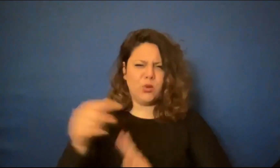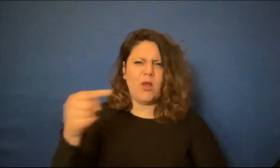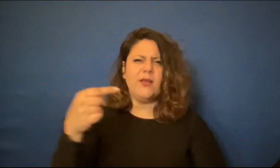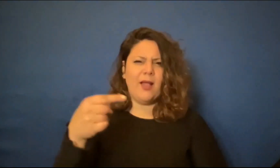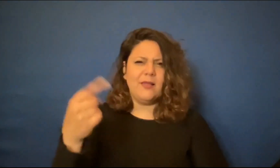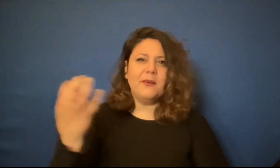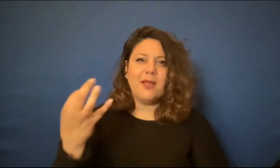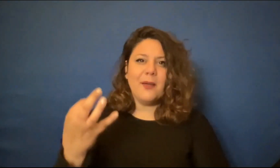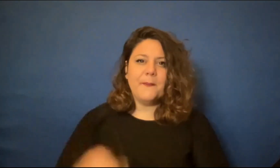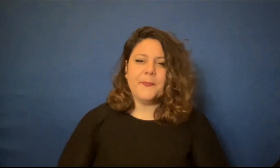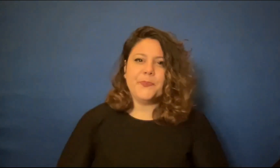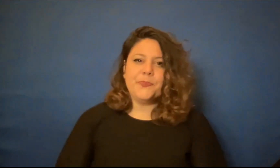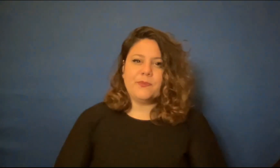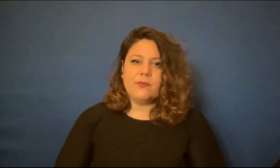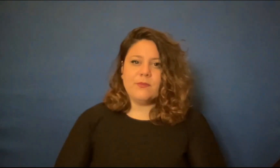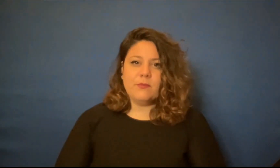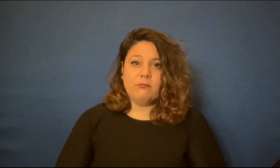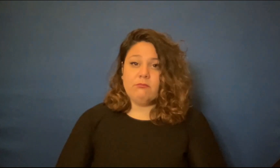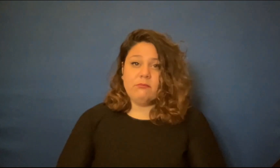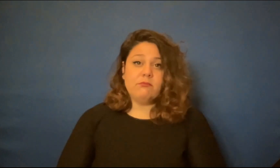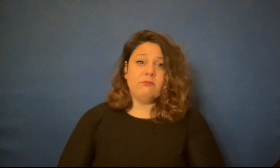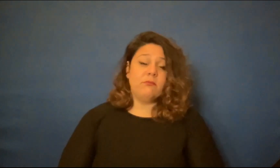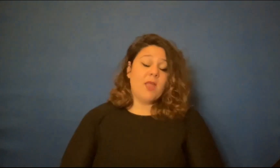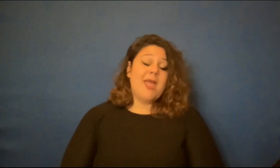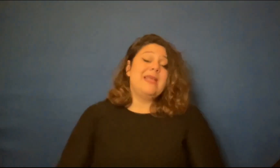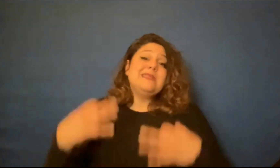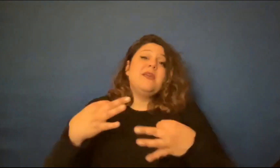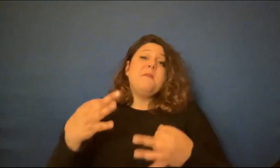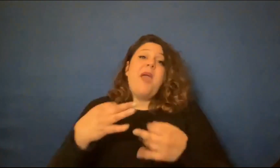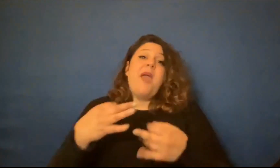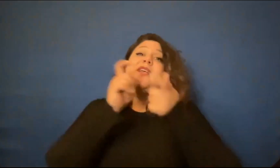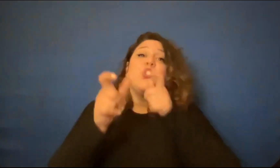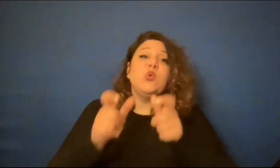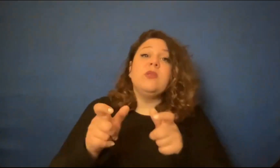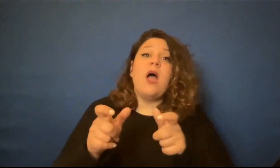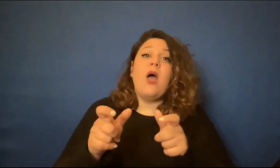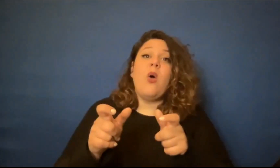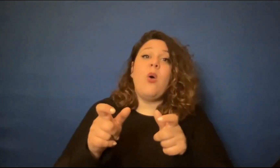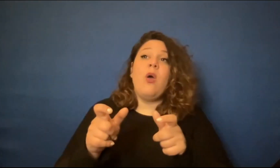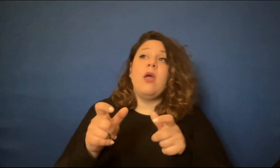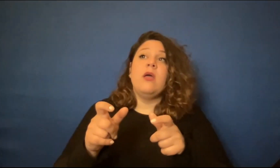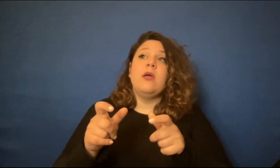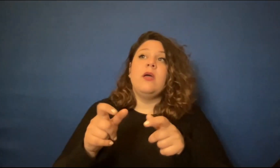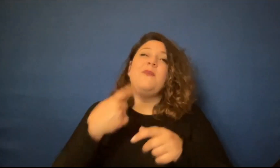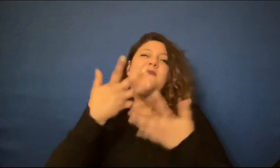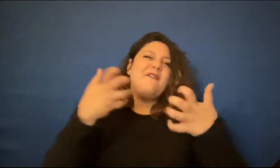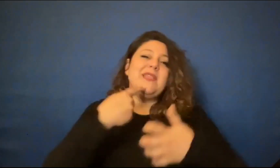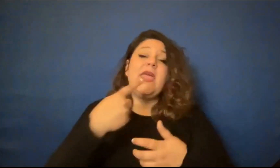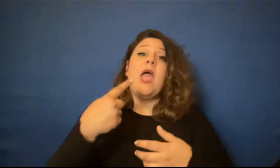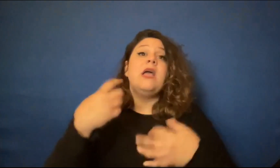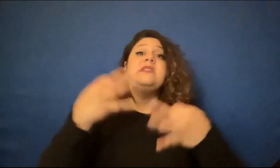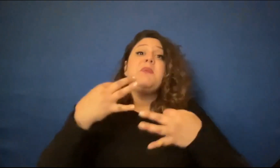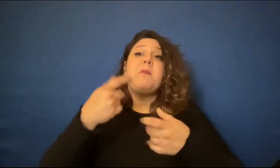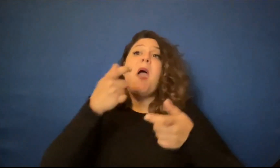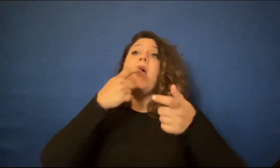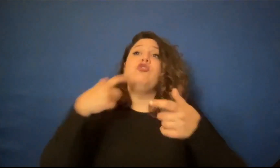que de toda la vida de Dios se ha insultado y mira qué bien estoy. Ya. Entonces, esas